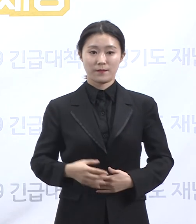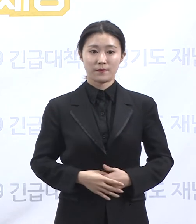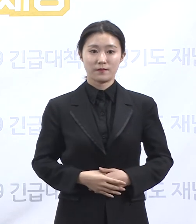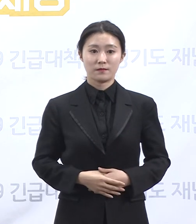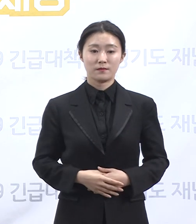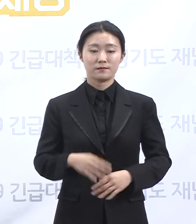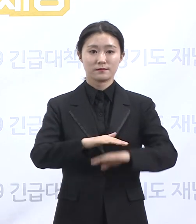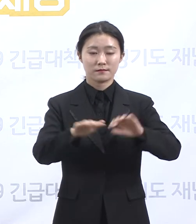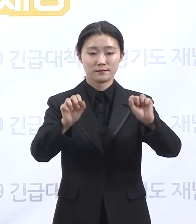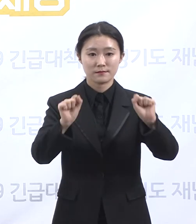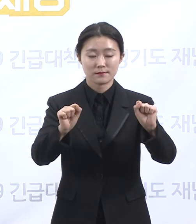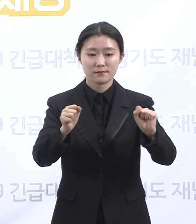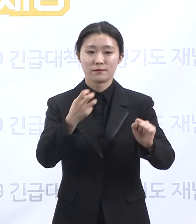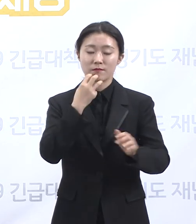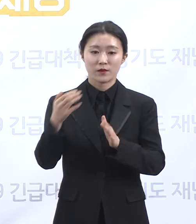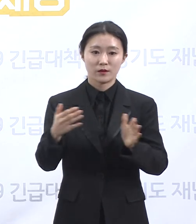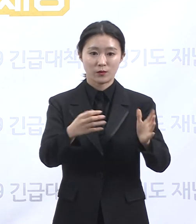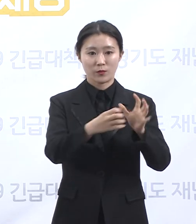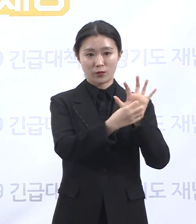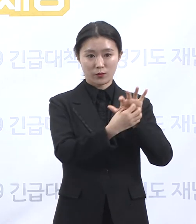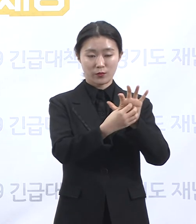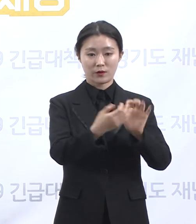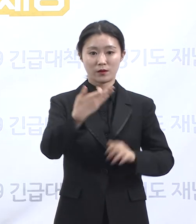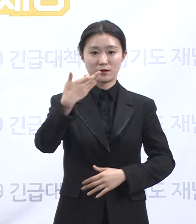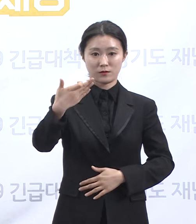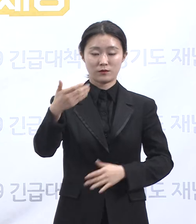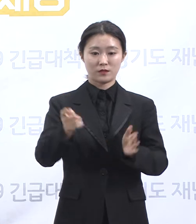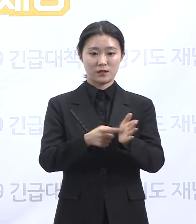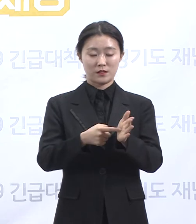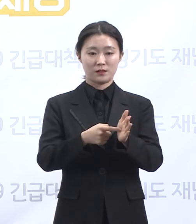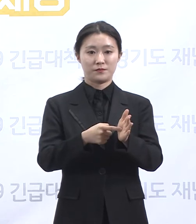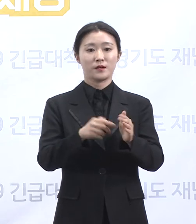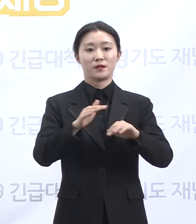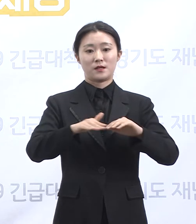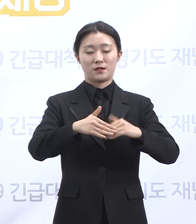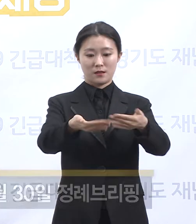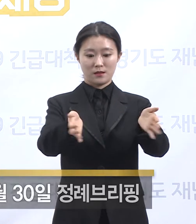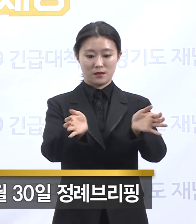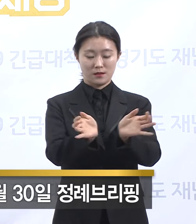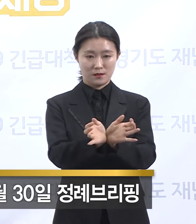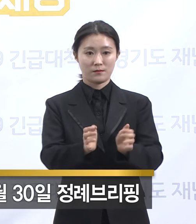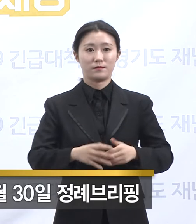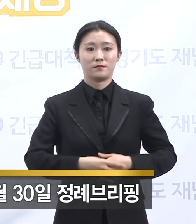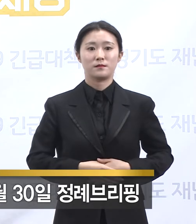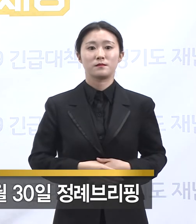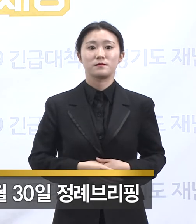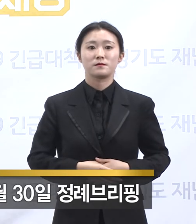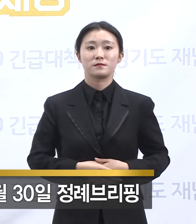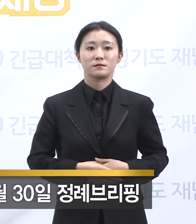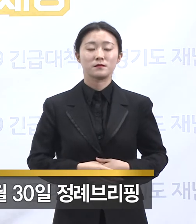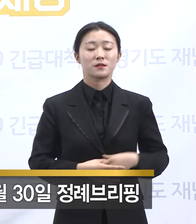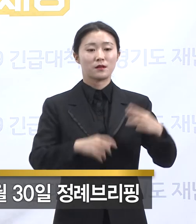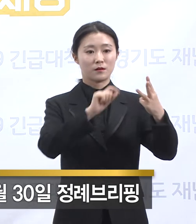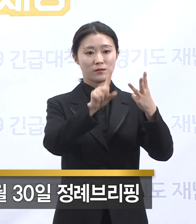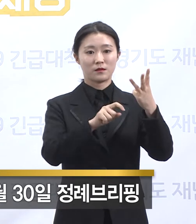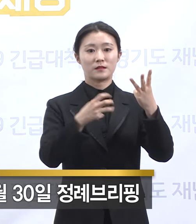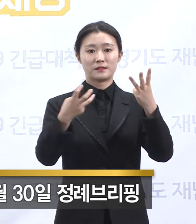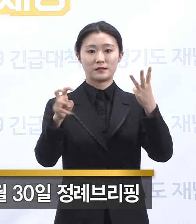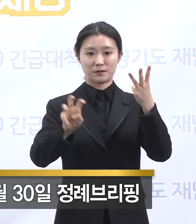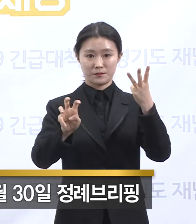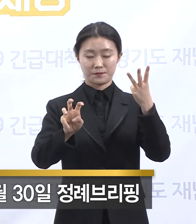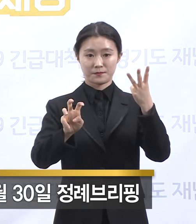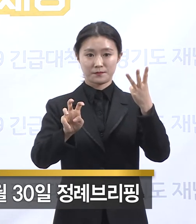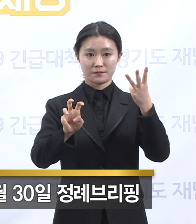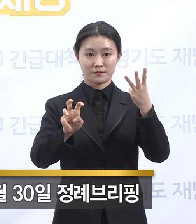네, 안녕하십니까. 경기도 코로나19 긴급대책단 임승관입니다. 3월 30일 월요일 경기도 코로나19 대응